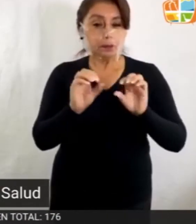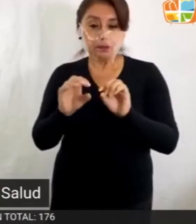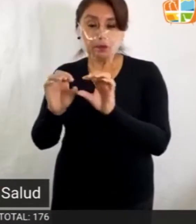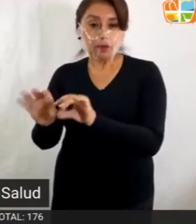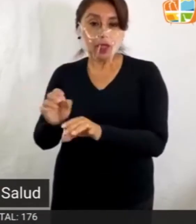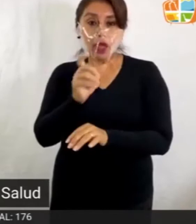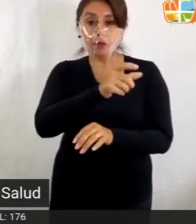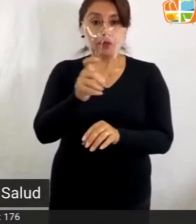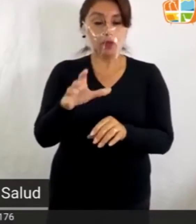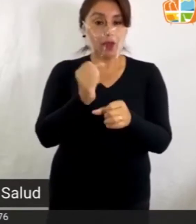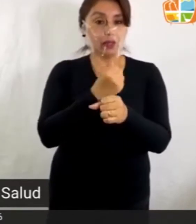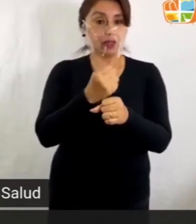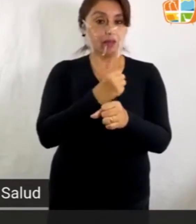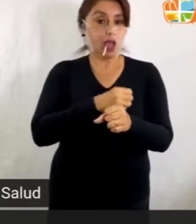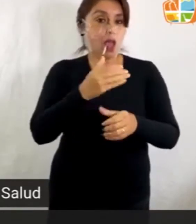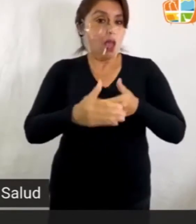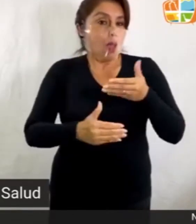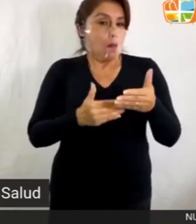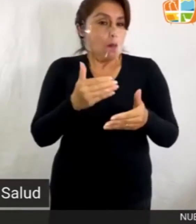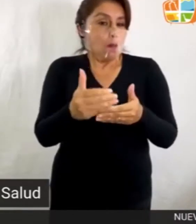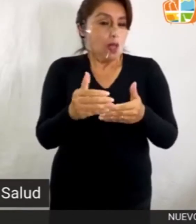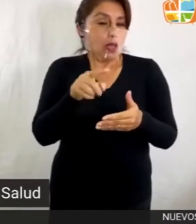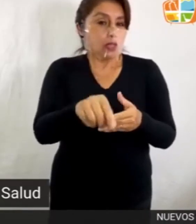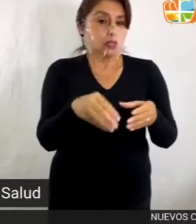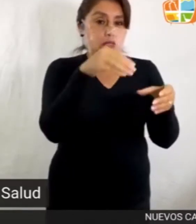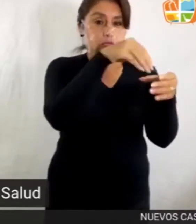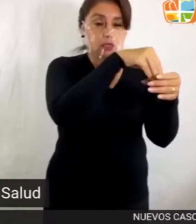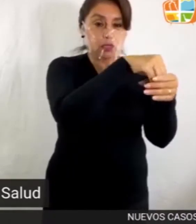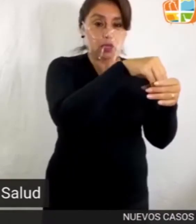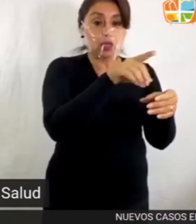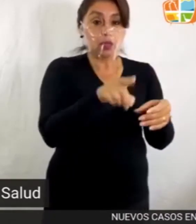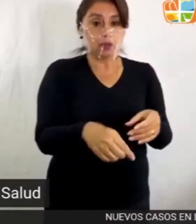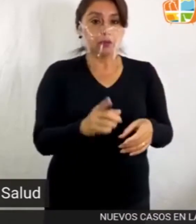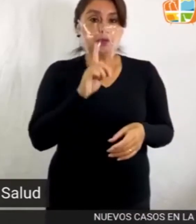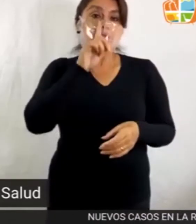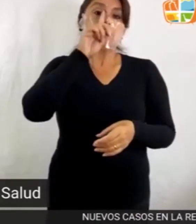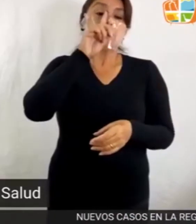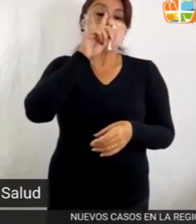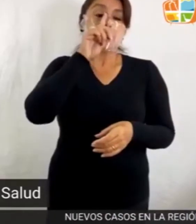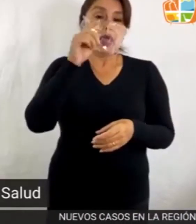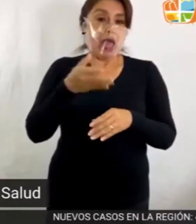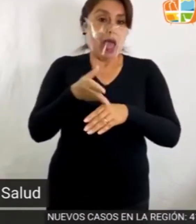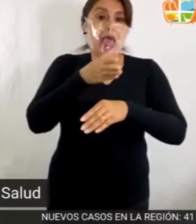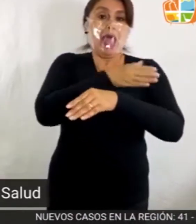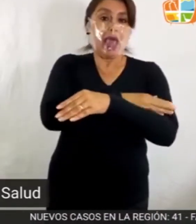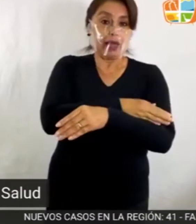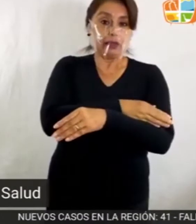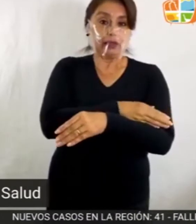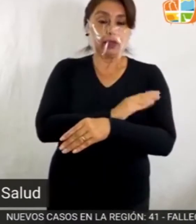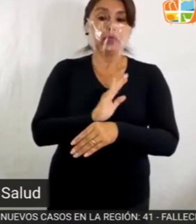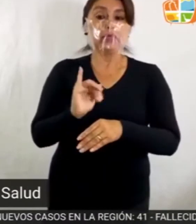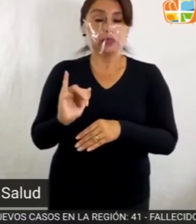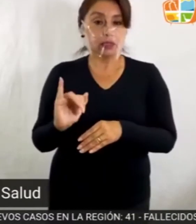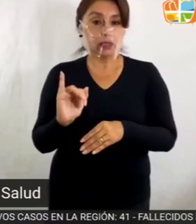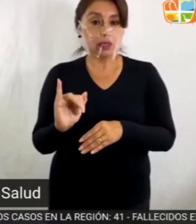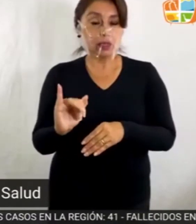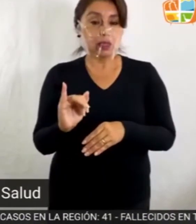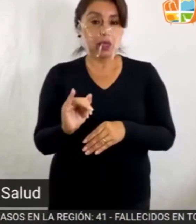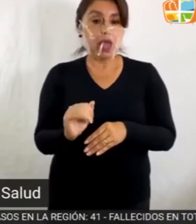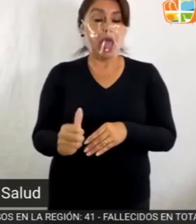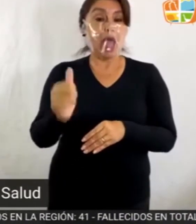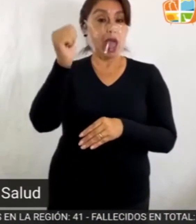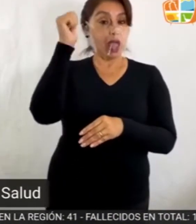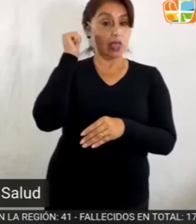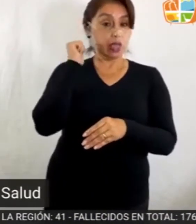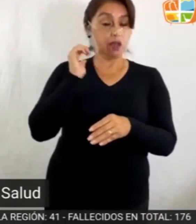que iban a trabajar en este proceso, tomarles un PCR de manera preventiva, y así sucedió. Estuvimos ayer